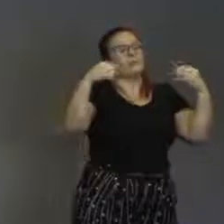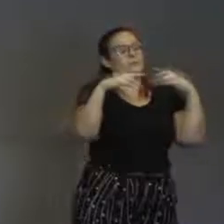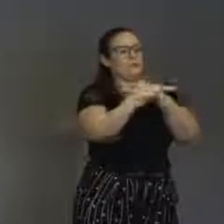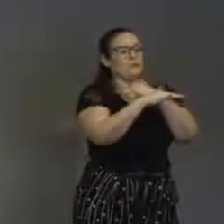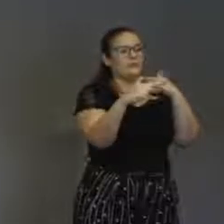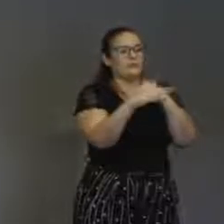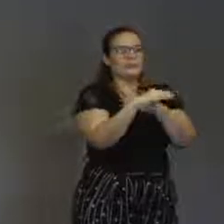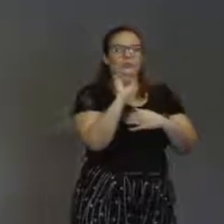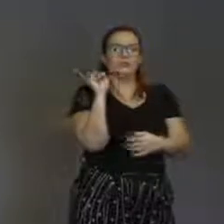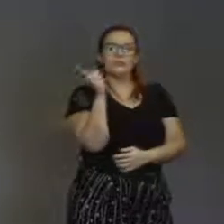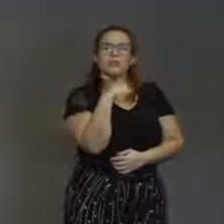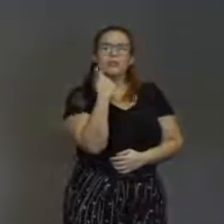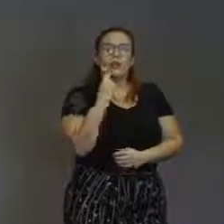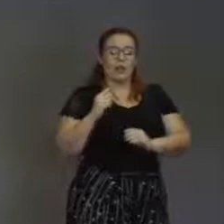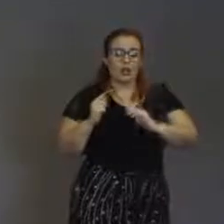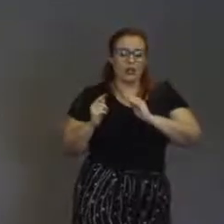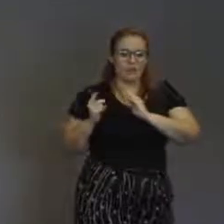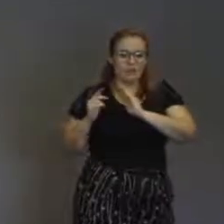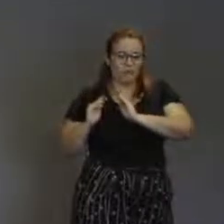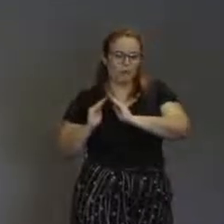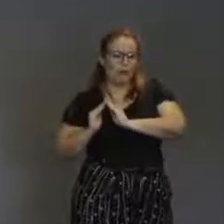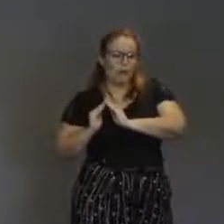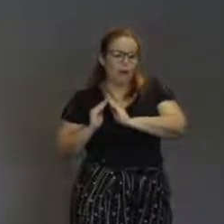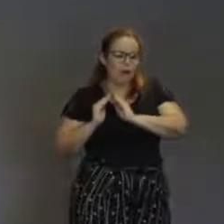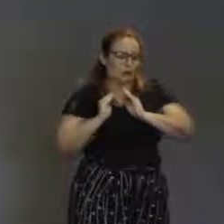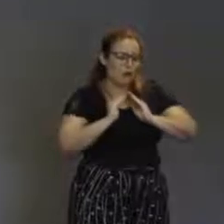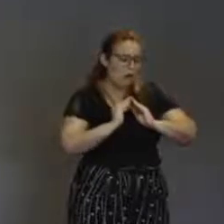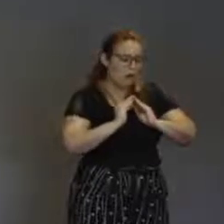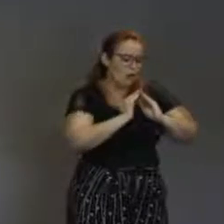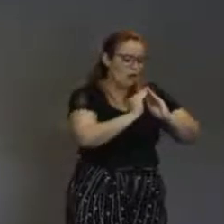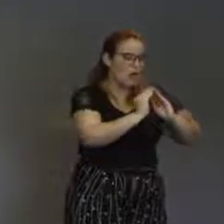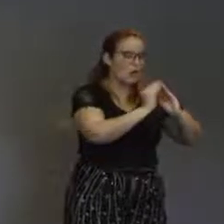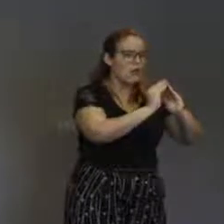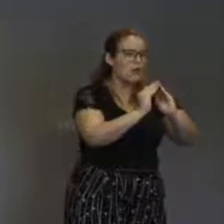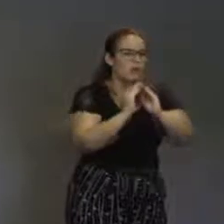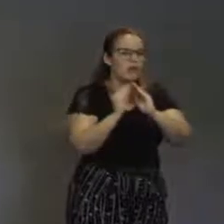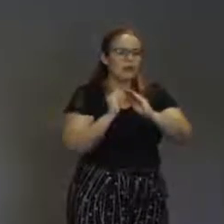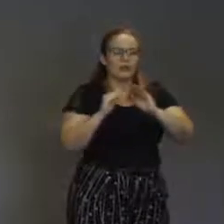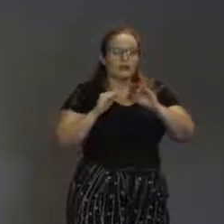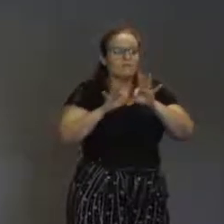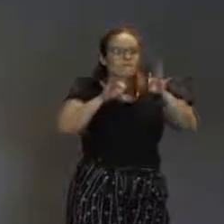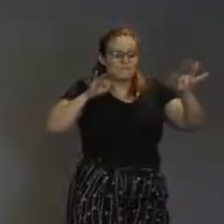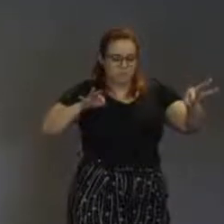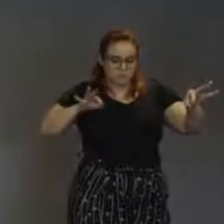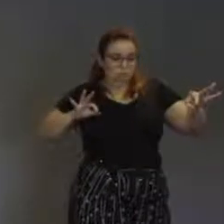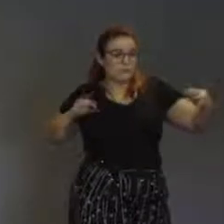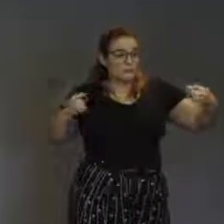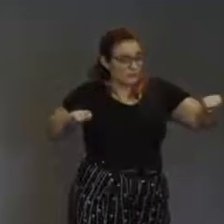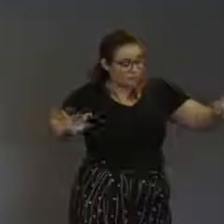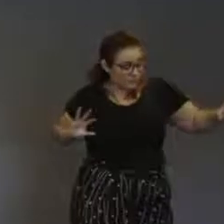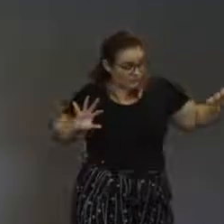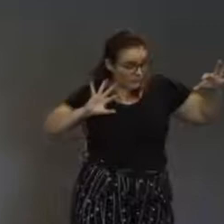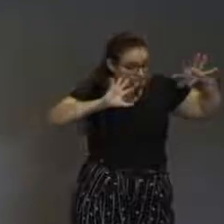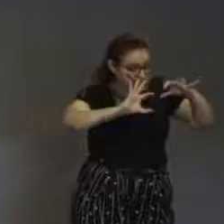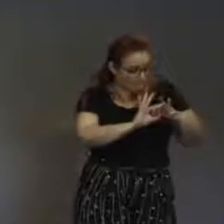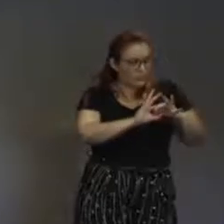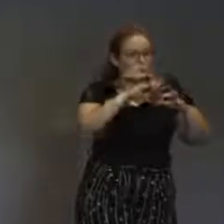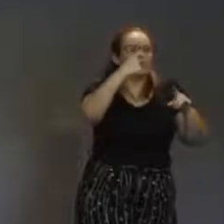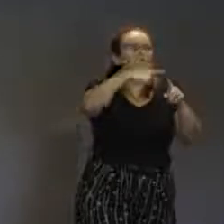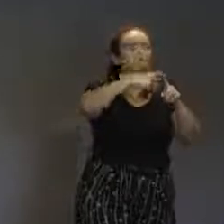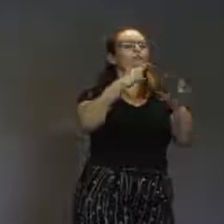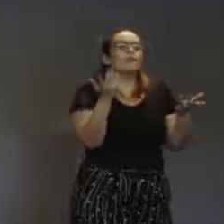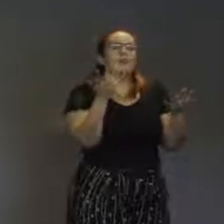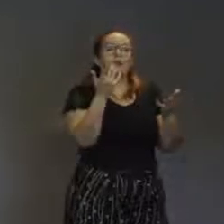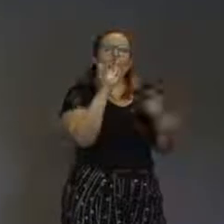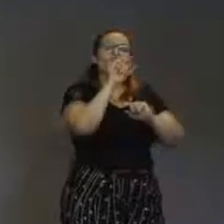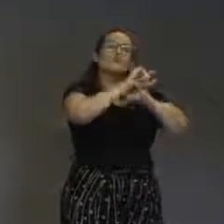sair dos arquipélagos que as cidades hoje são e conseguir chegar efetivamente a uma cidade mais una, mais íntegra. Porque, voltando a um dos motivos pelos quais